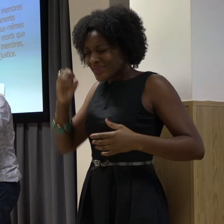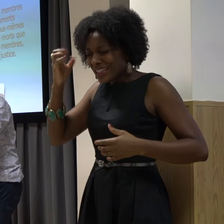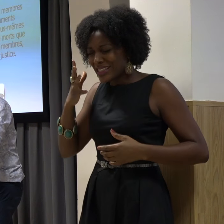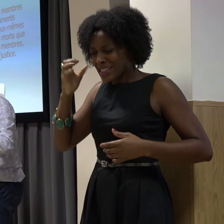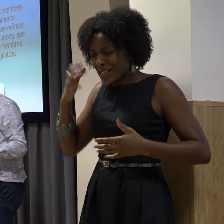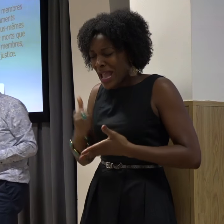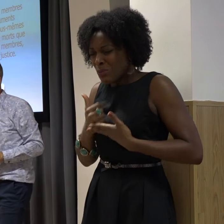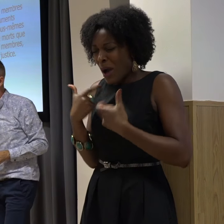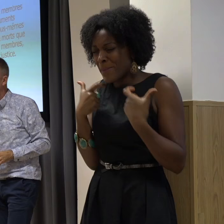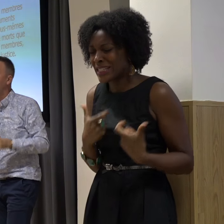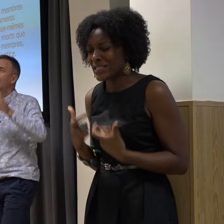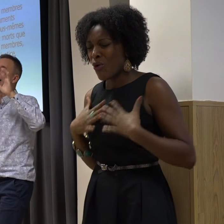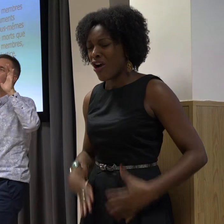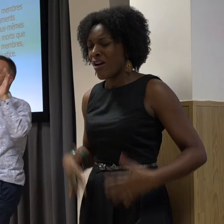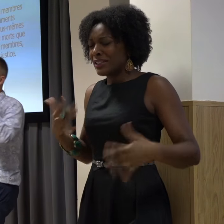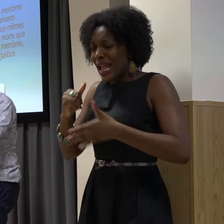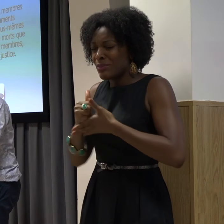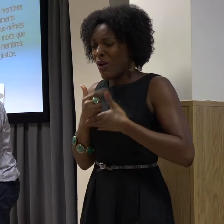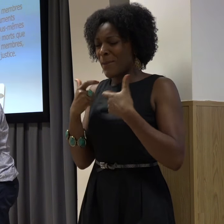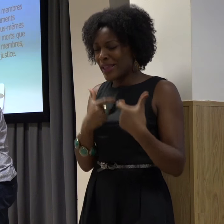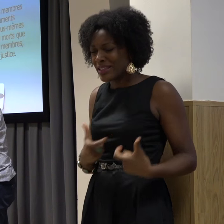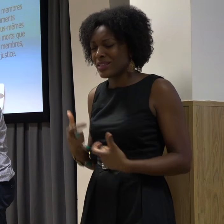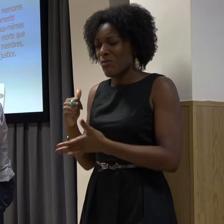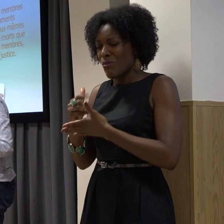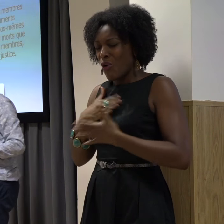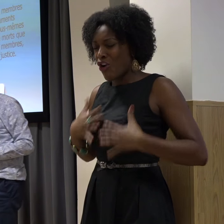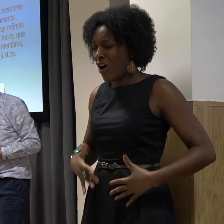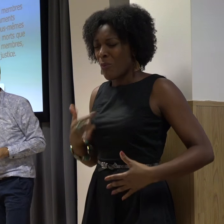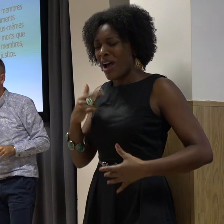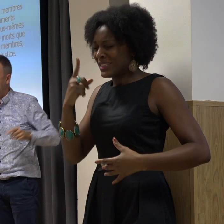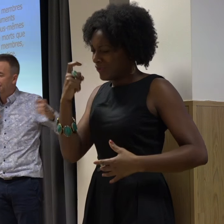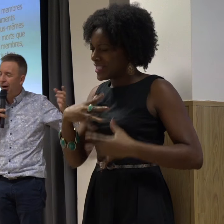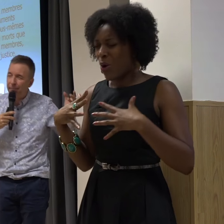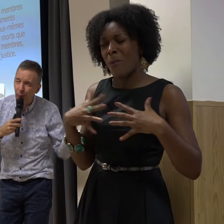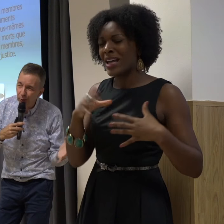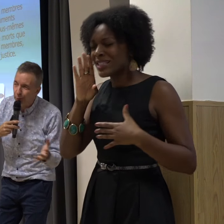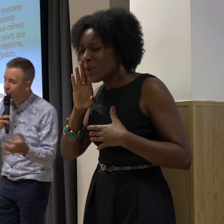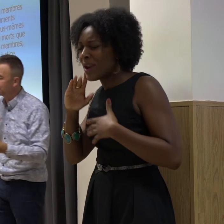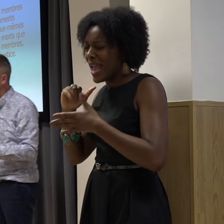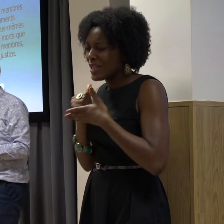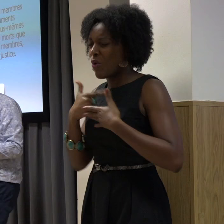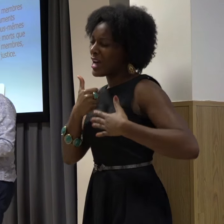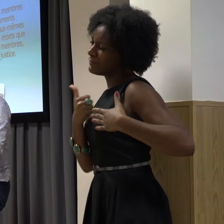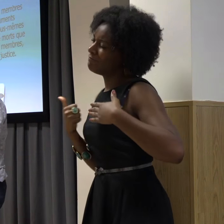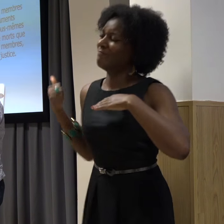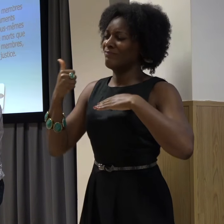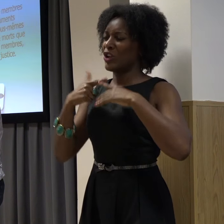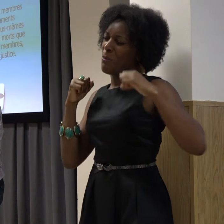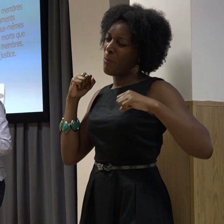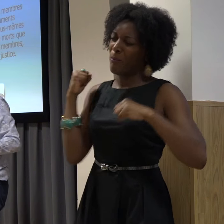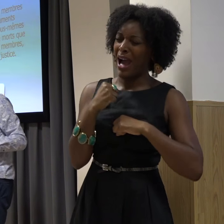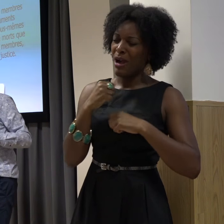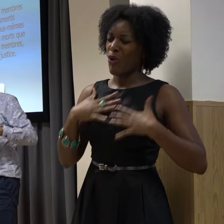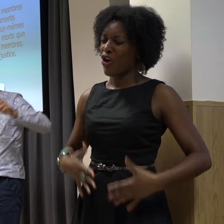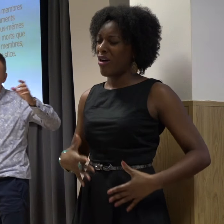à maîtriser mon corps. Aide-moi à maîtriser ce que je ne peux pas. Aide-moi à prendre le dessus sur mon